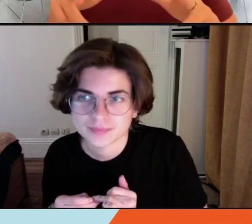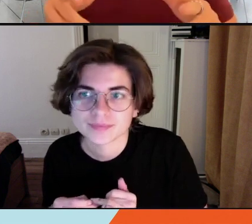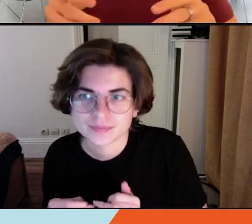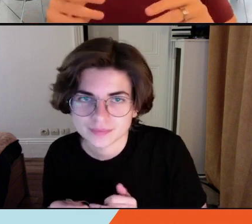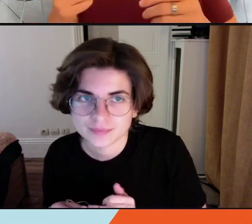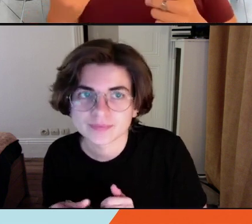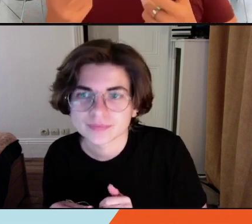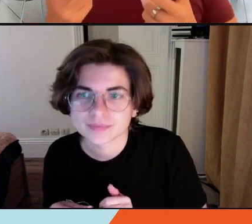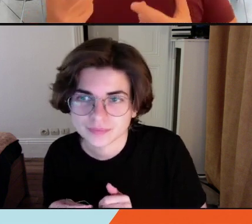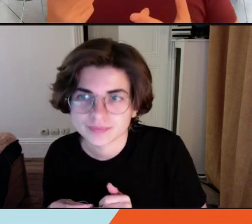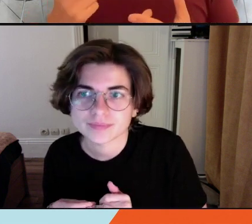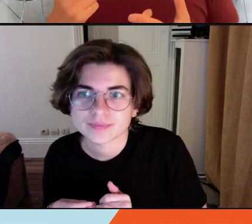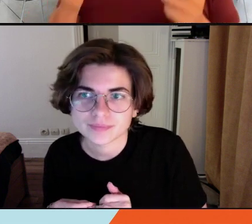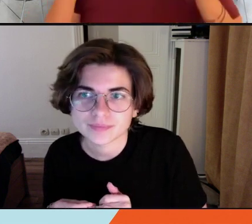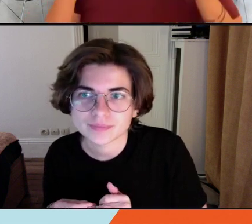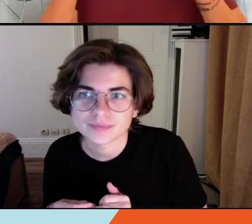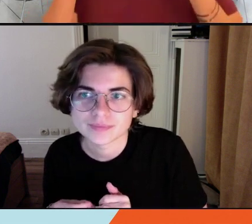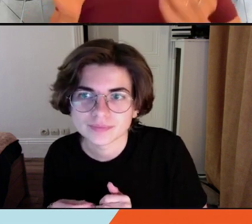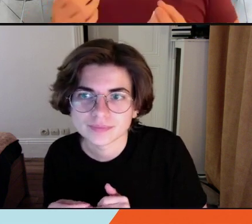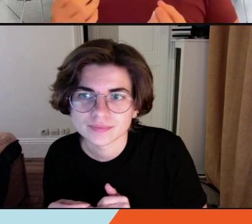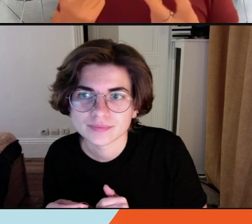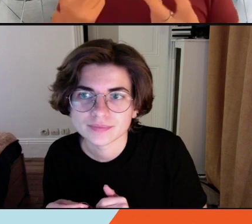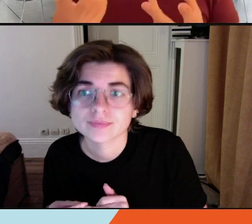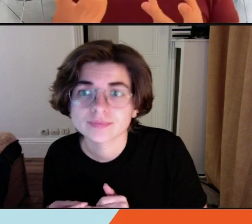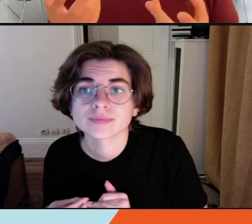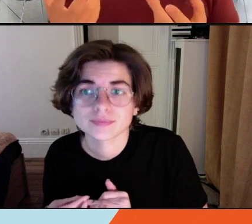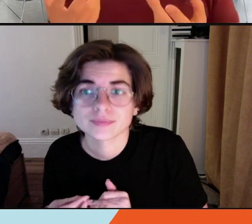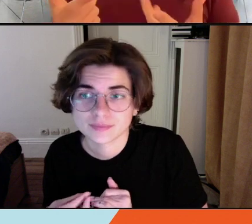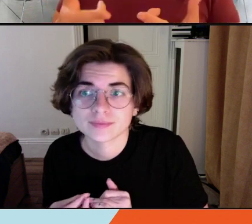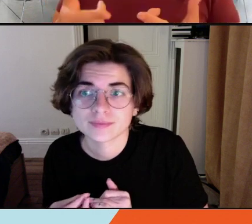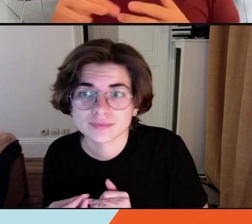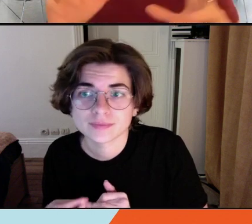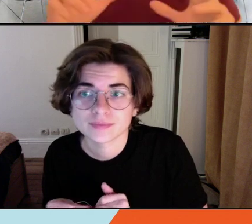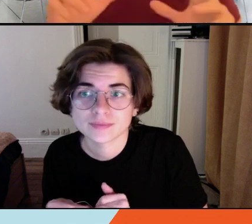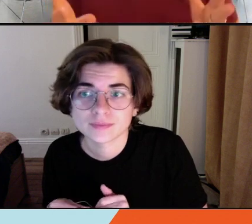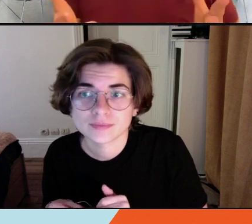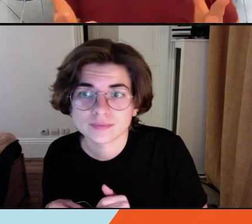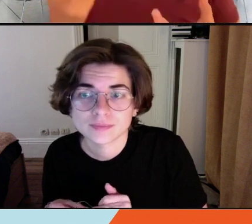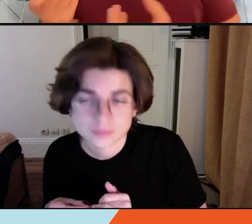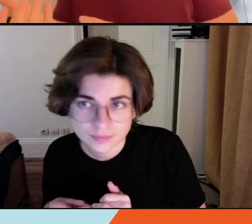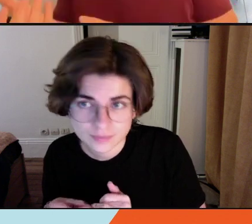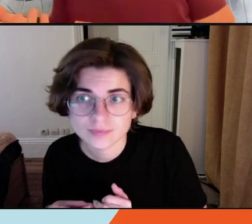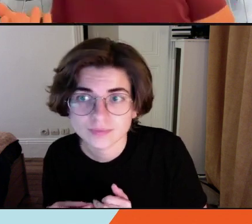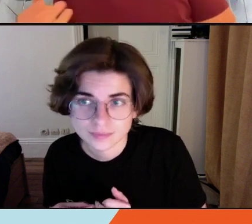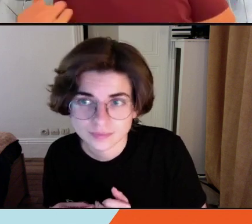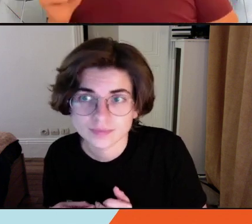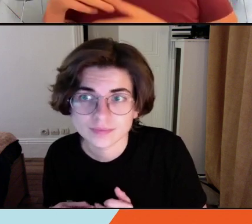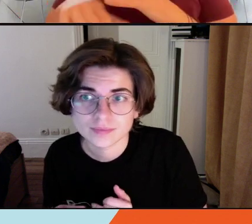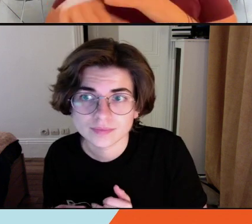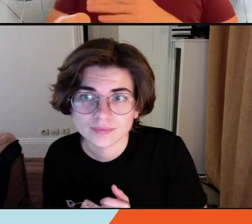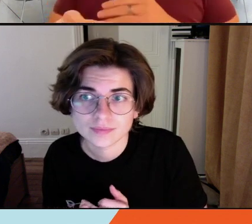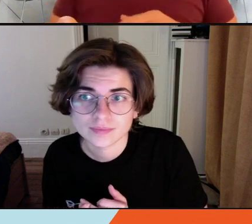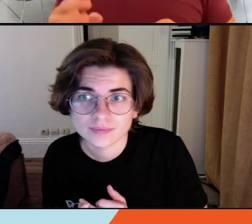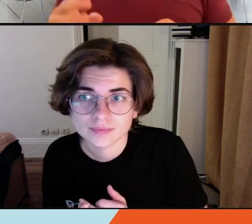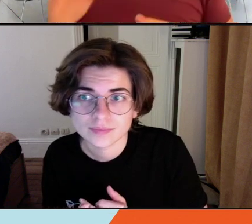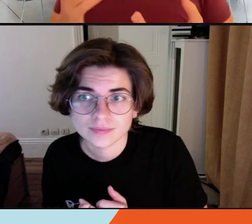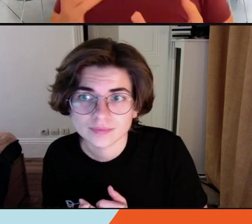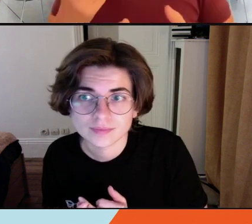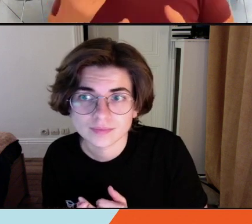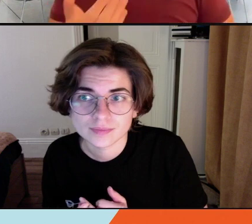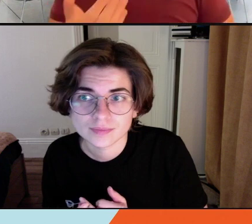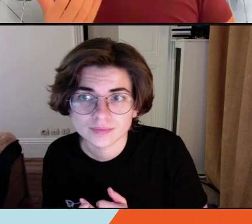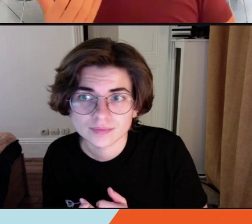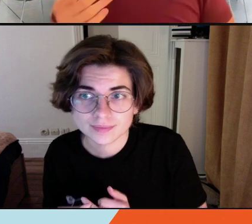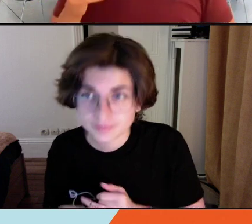vidéo ou podcast ou sur ton ordinateur ou sur ton mobile. Tu peux être en métro, tu as besoin de voir ce qui se